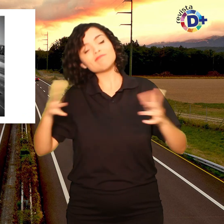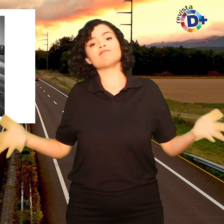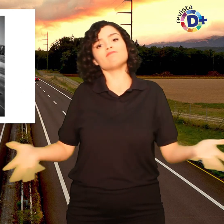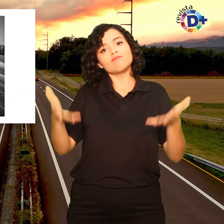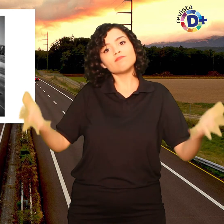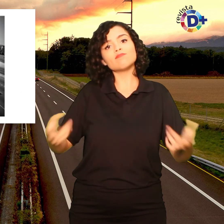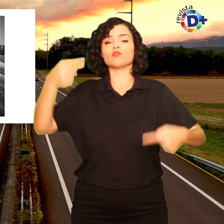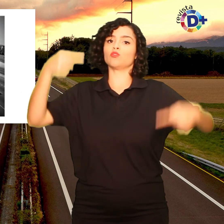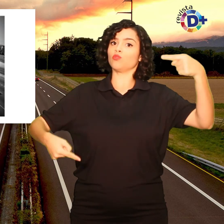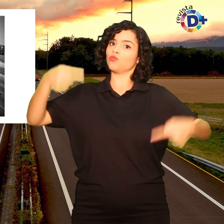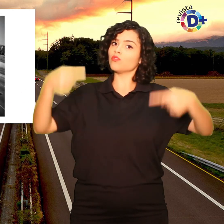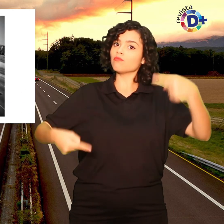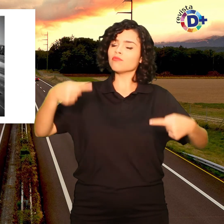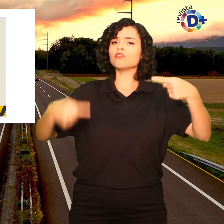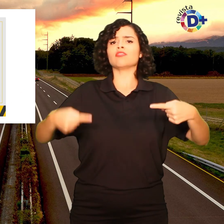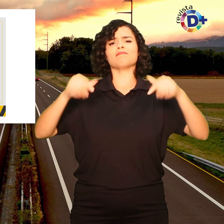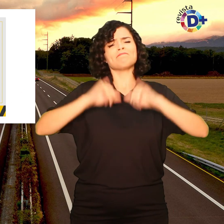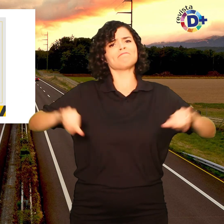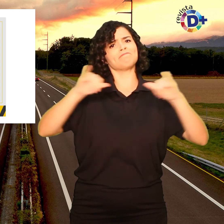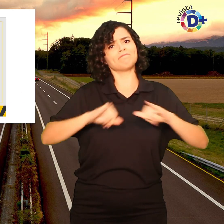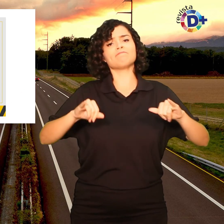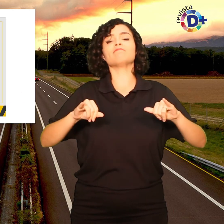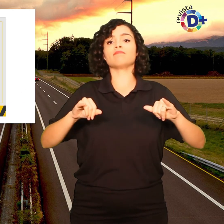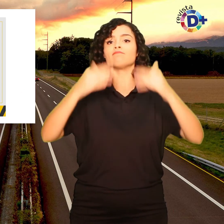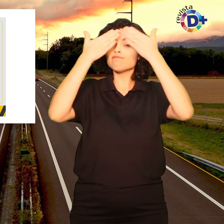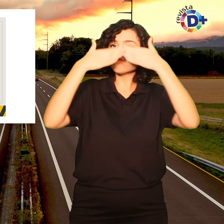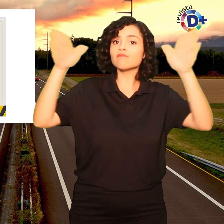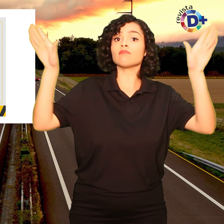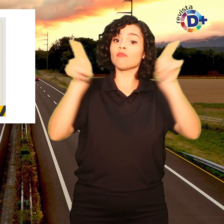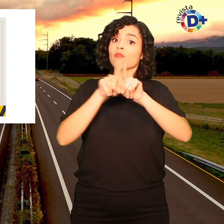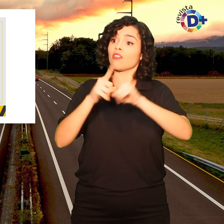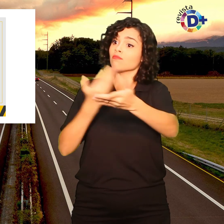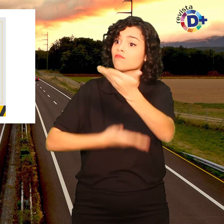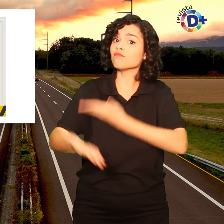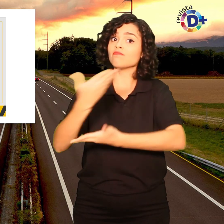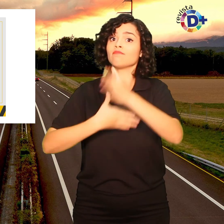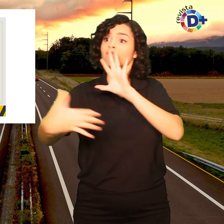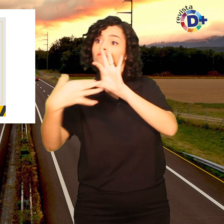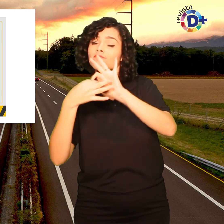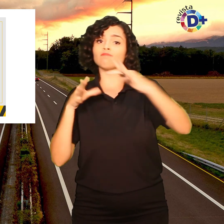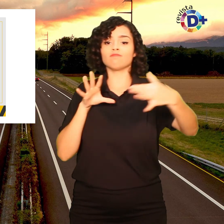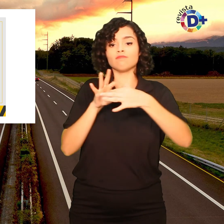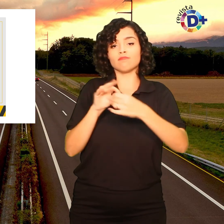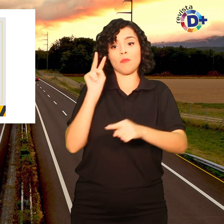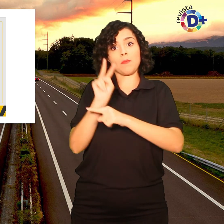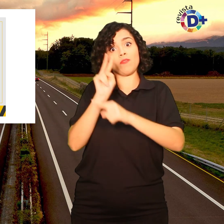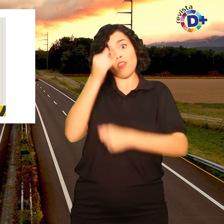incentivados a discutir essa questão de forma ampla encorajando se em ações integradas de prevenção de